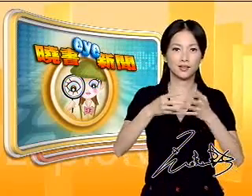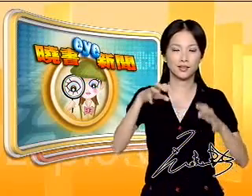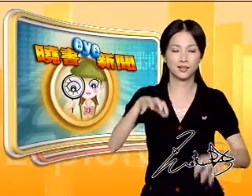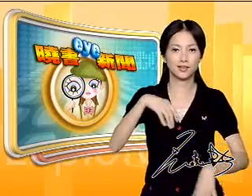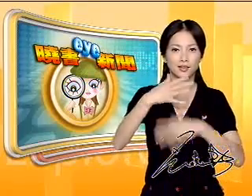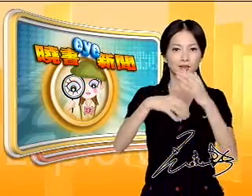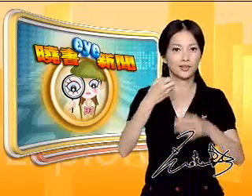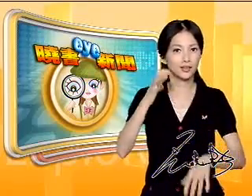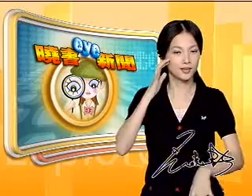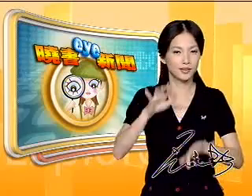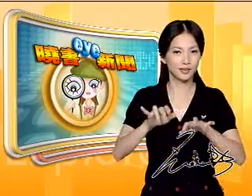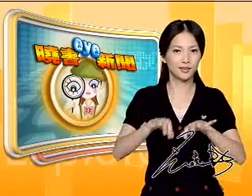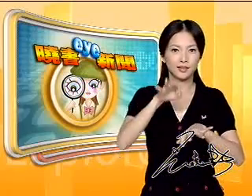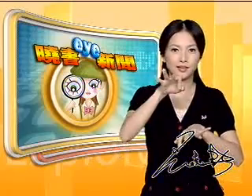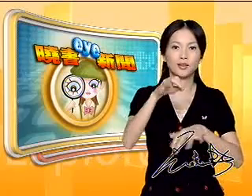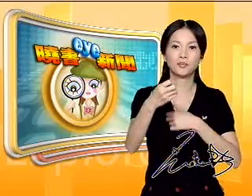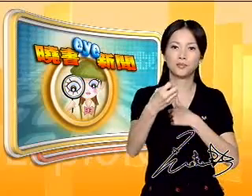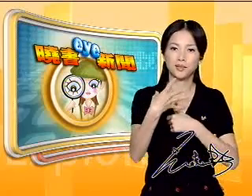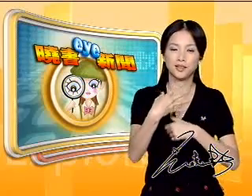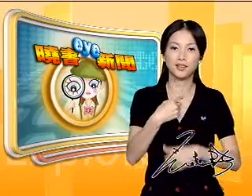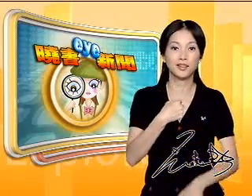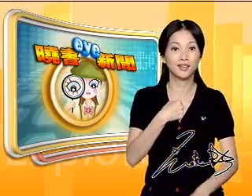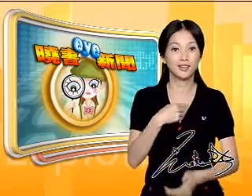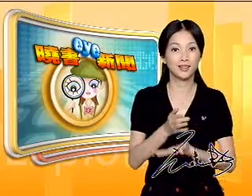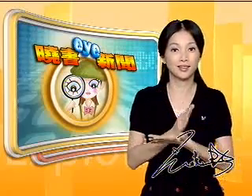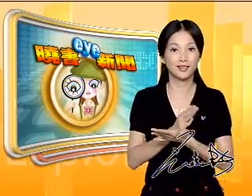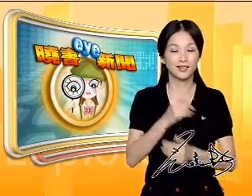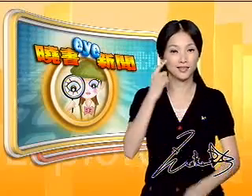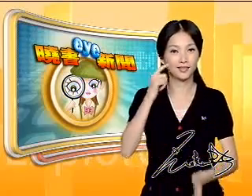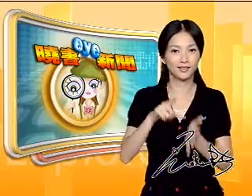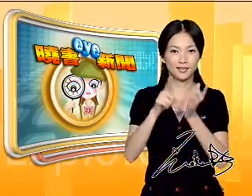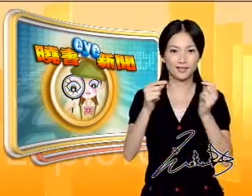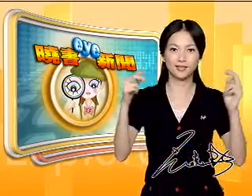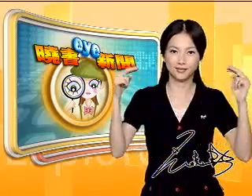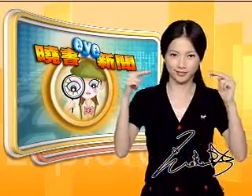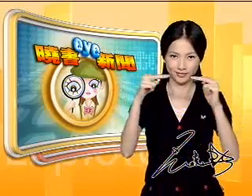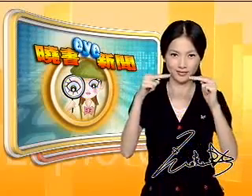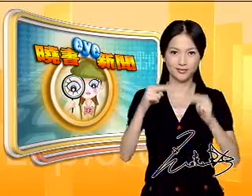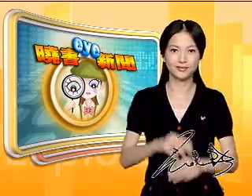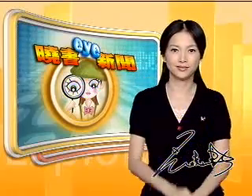到手语新闻讨论专区来发表。我是王小舒，明天同一时间再会。